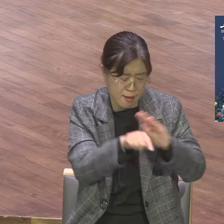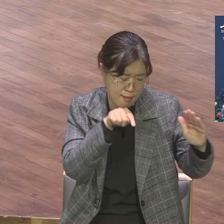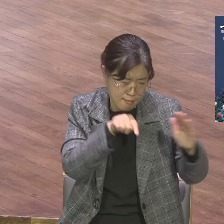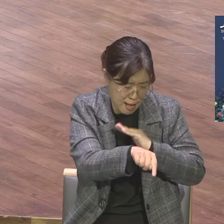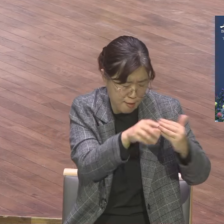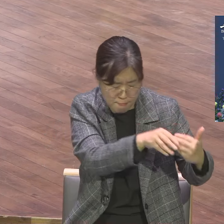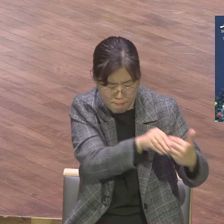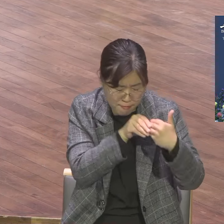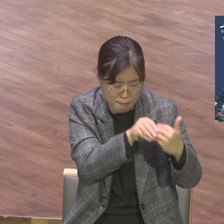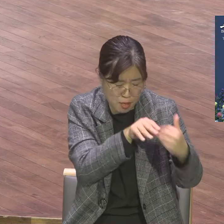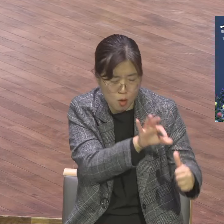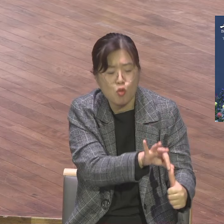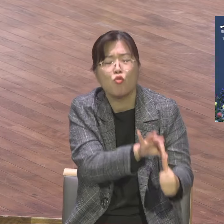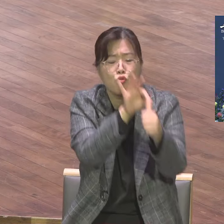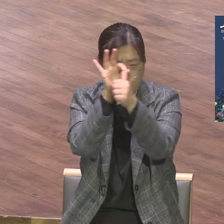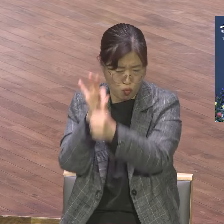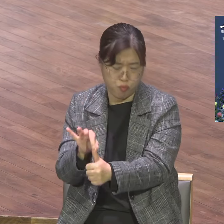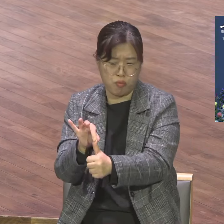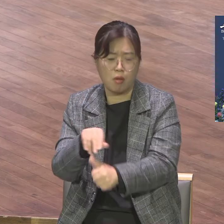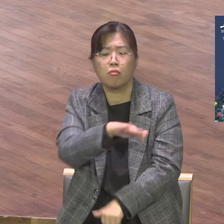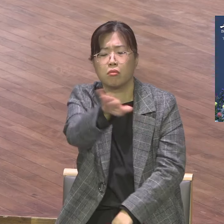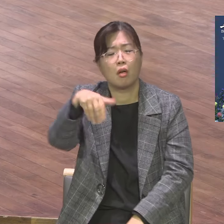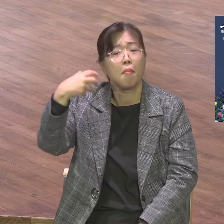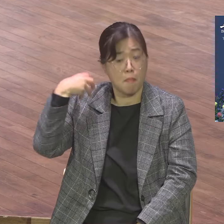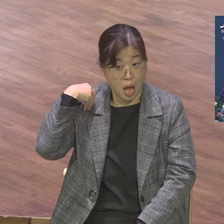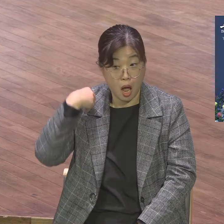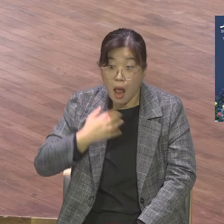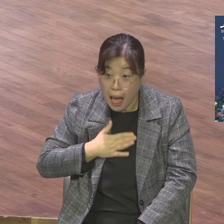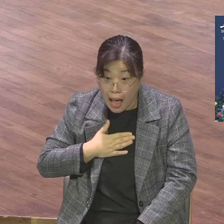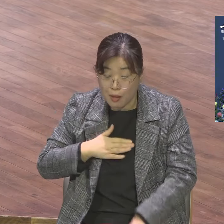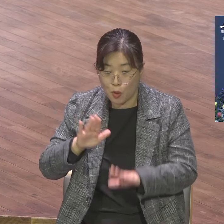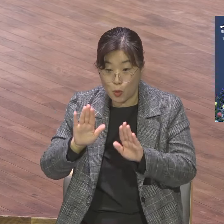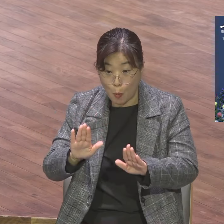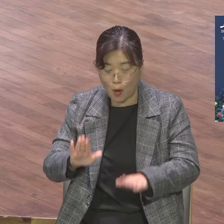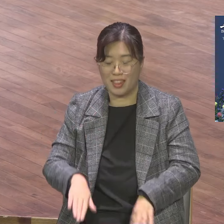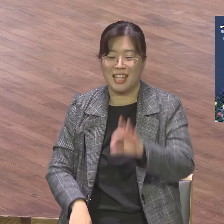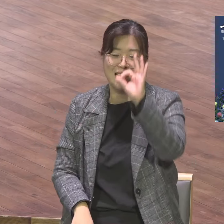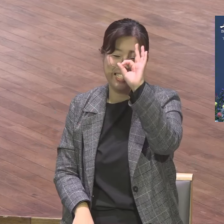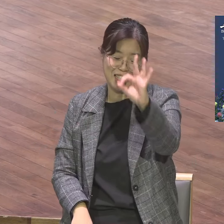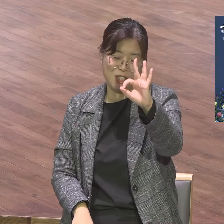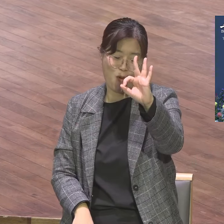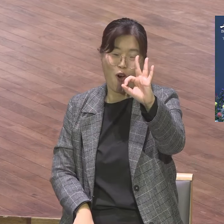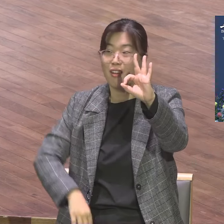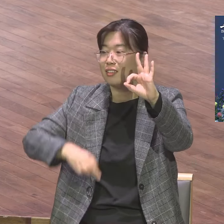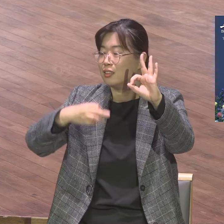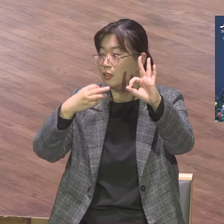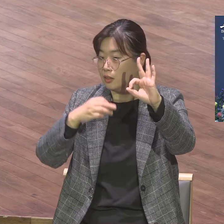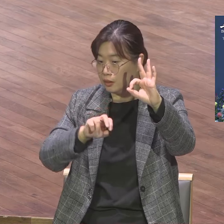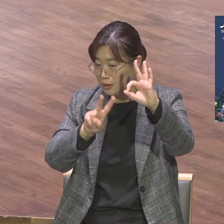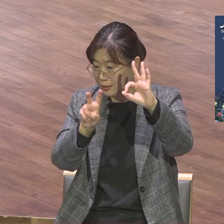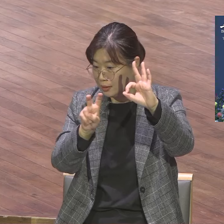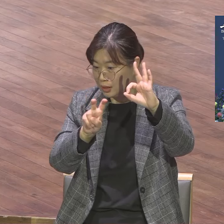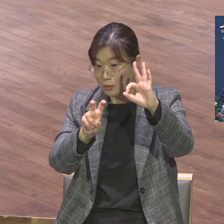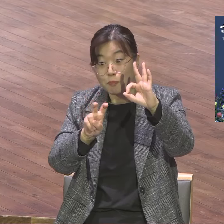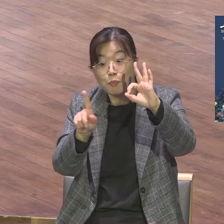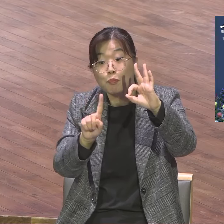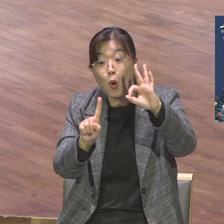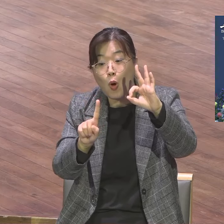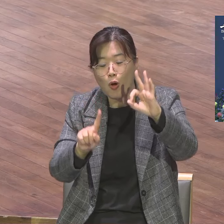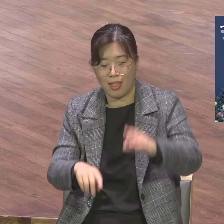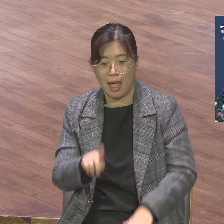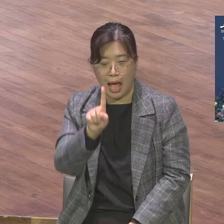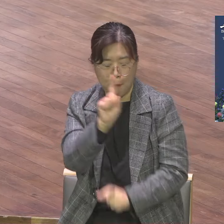한 번 더 이 전도운동을 하는 것입니다. 이번 주일날 디데이입니다. 한 번 더 연락하고 한 번 더 찾아가고 한 번 더